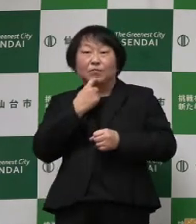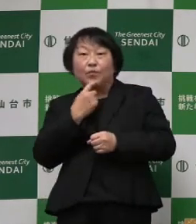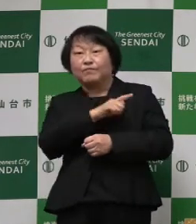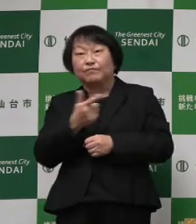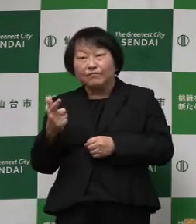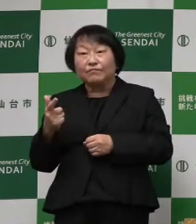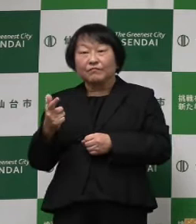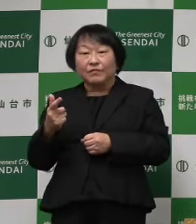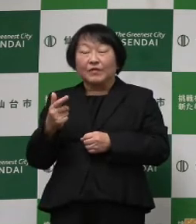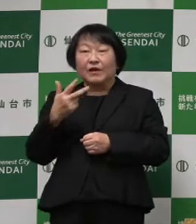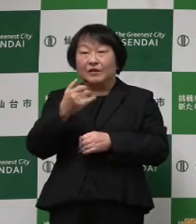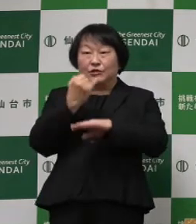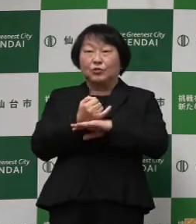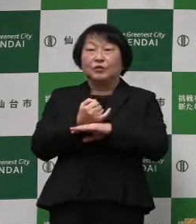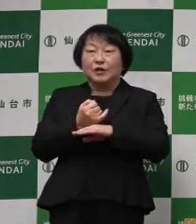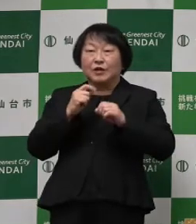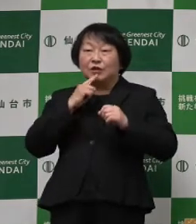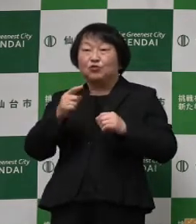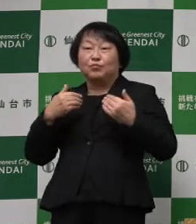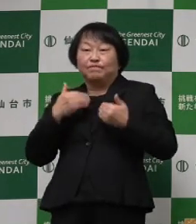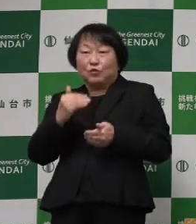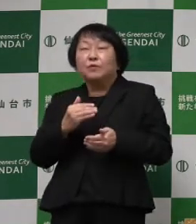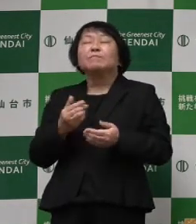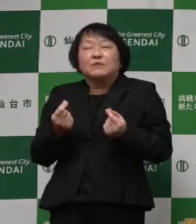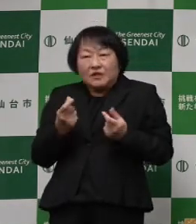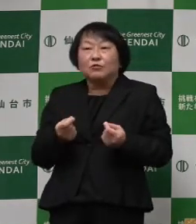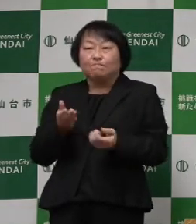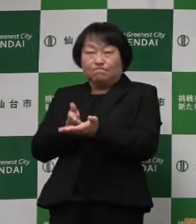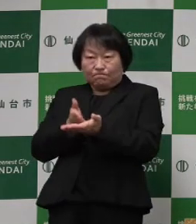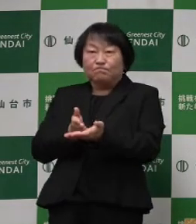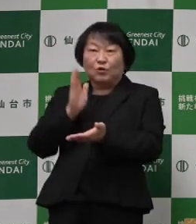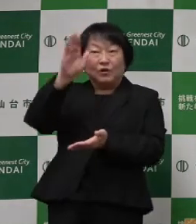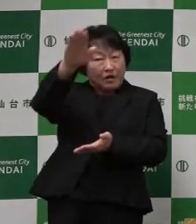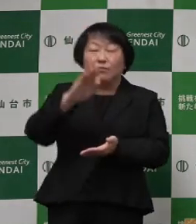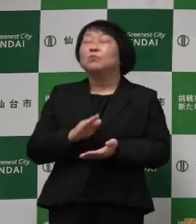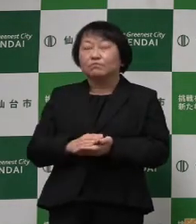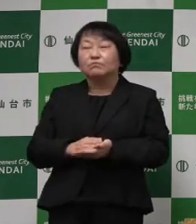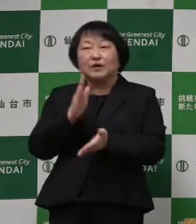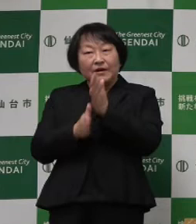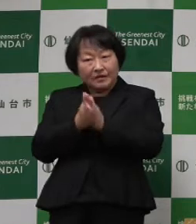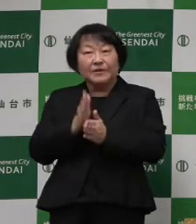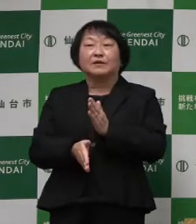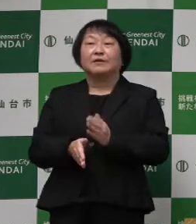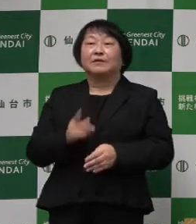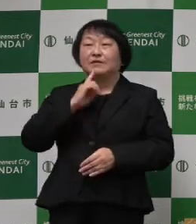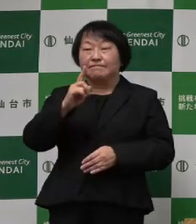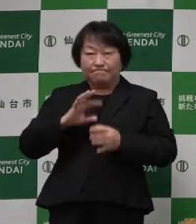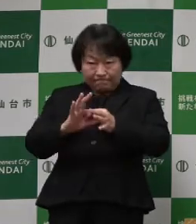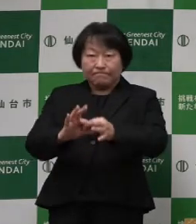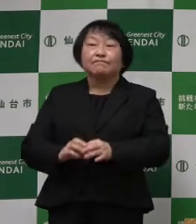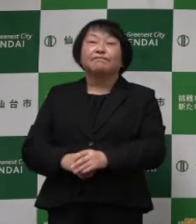ことですが、市長として申し上げるべきことはしっかりと申し上げてまいるというふうに改めて思ったところ